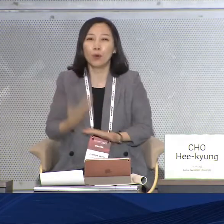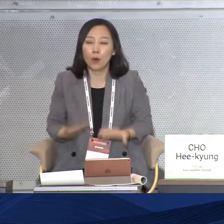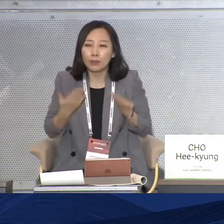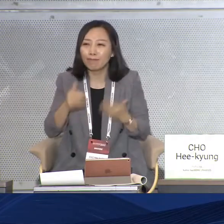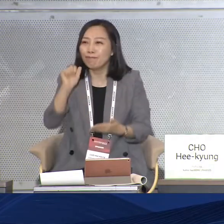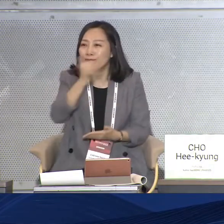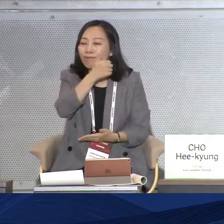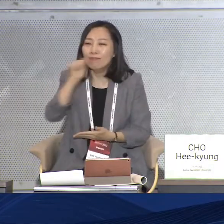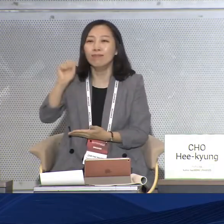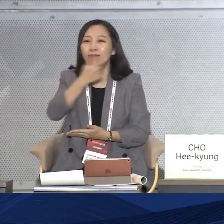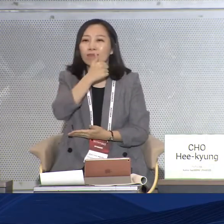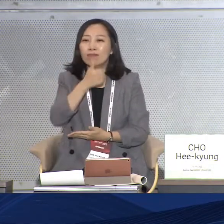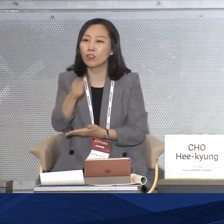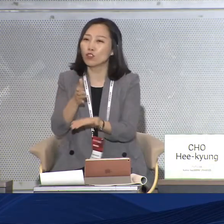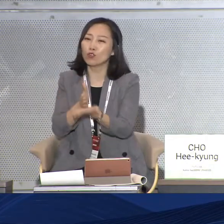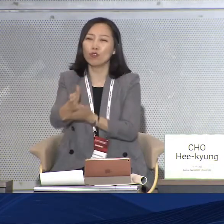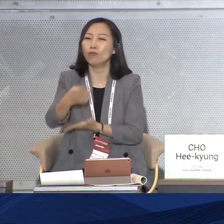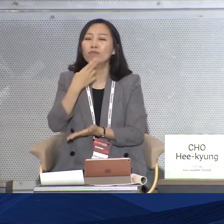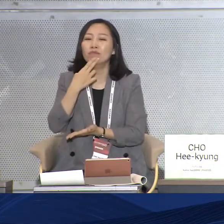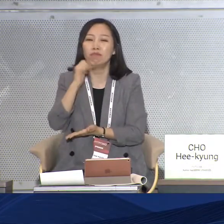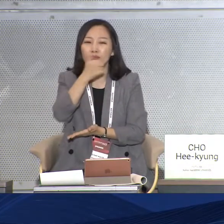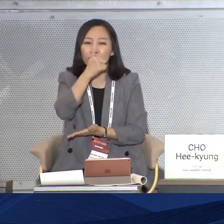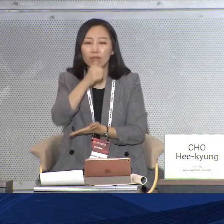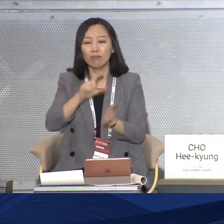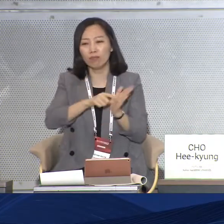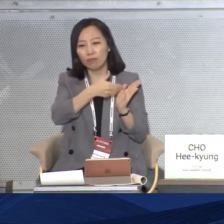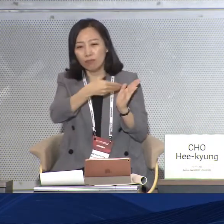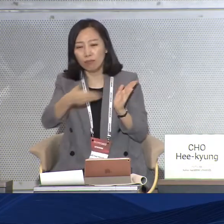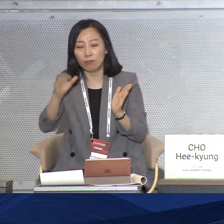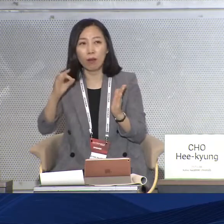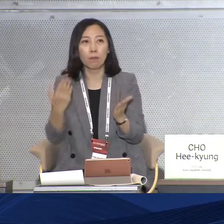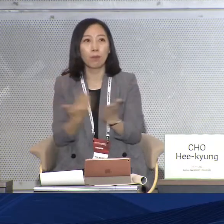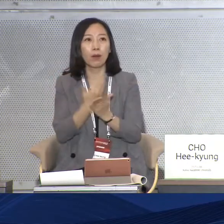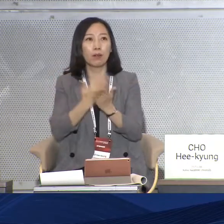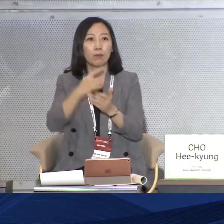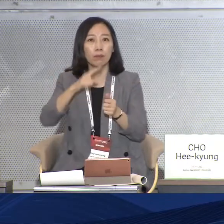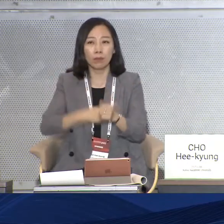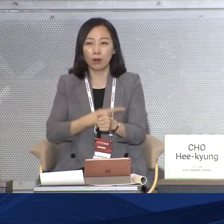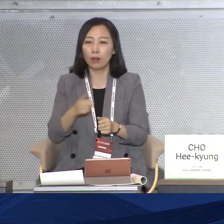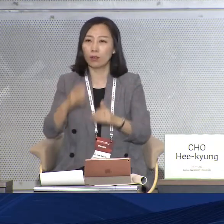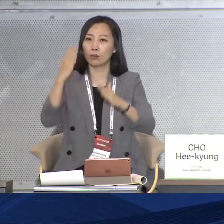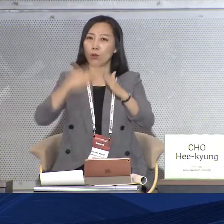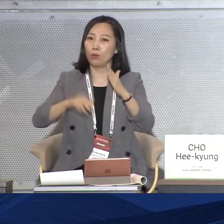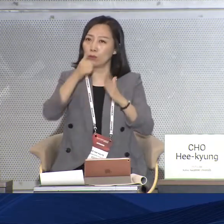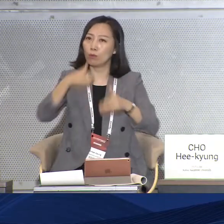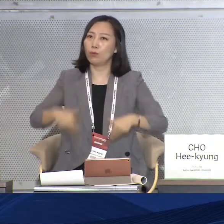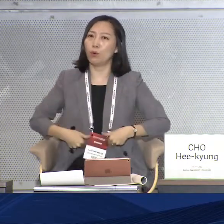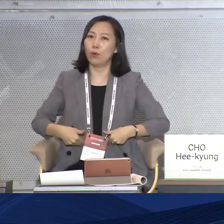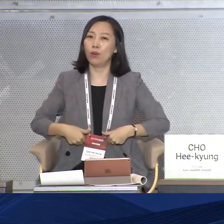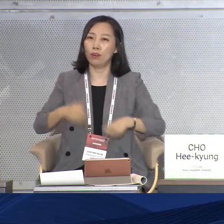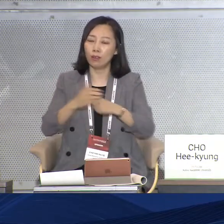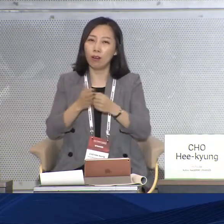필요합니다. 과거에는 수어 통역 서비스가 봉사의 개념으로 전문성은 간과한 채 이제